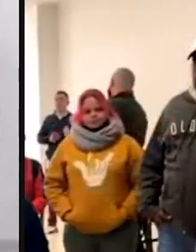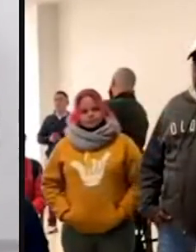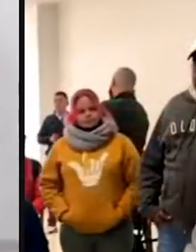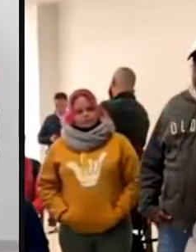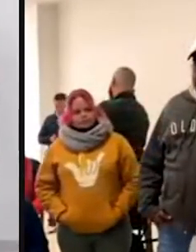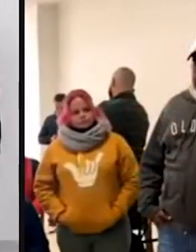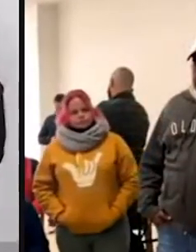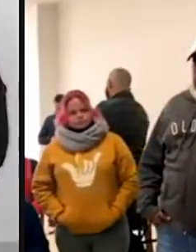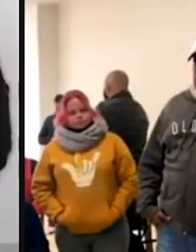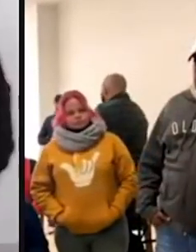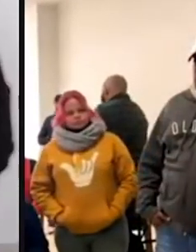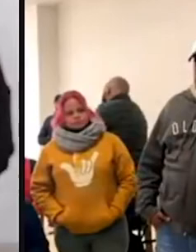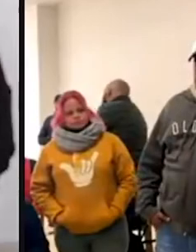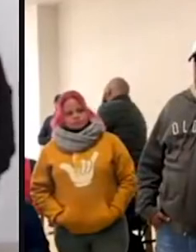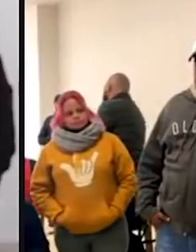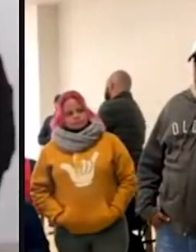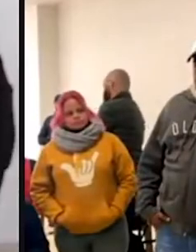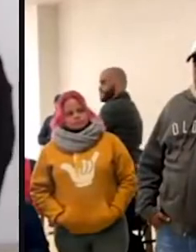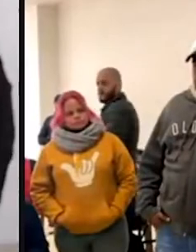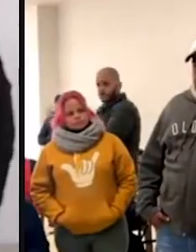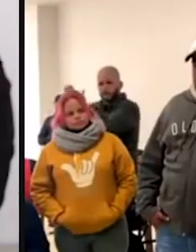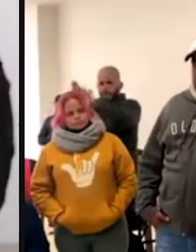muchas gracias